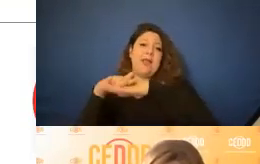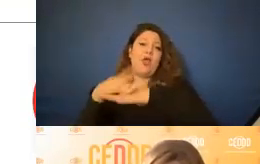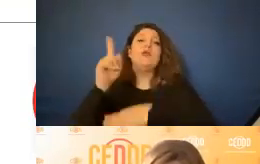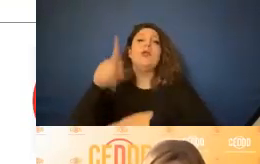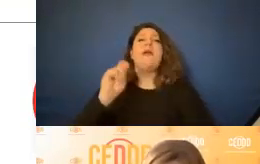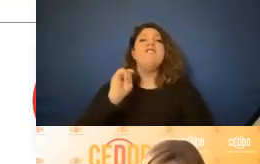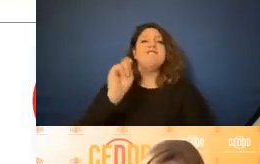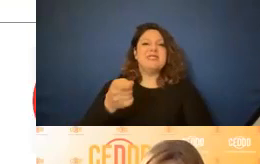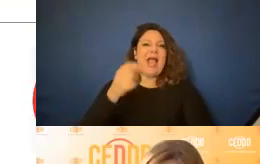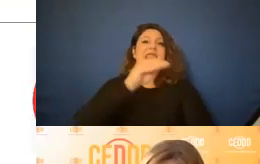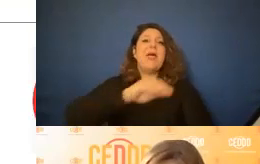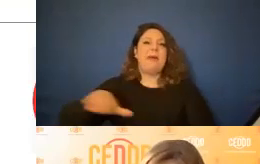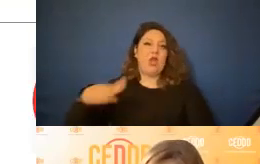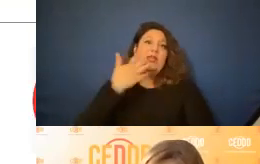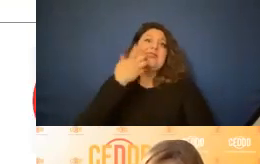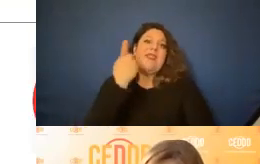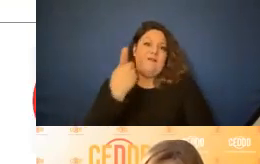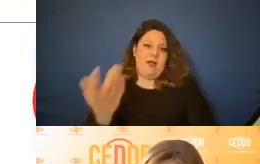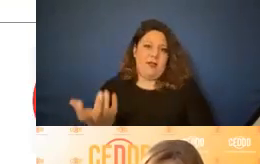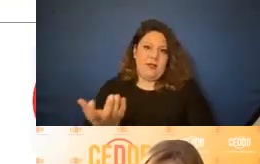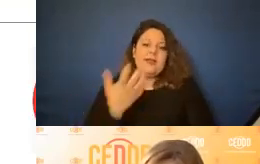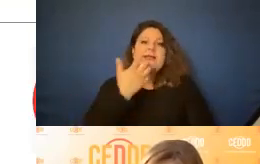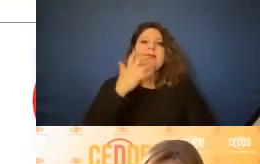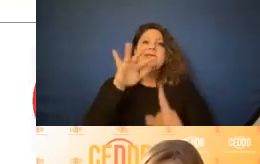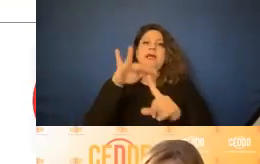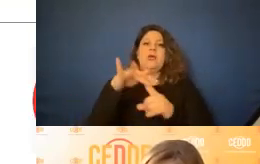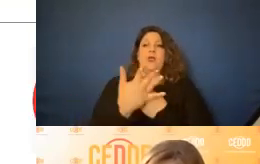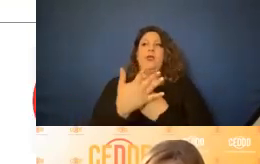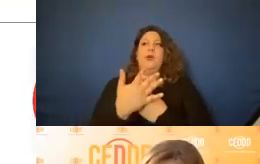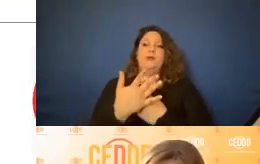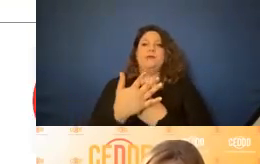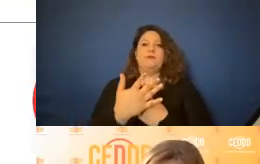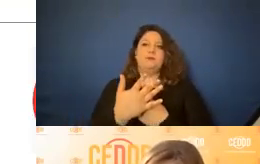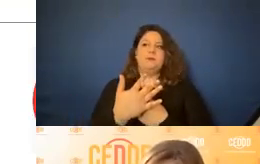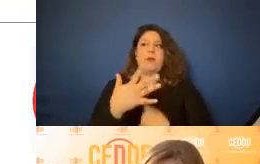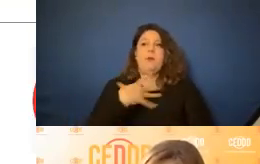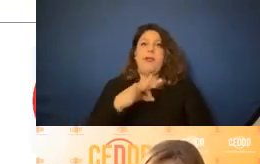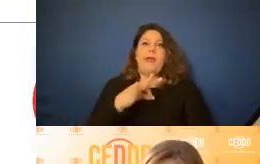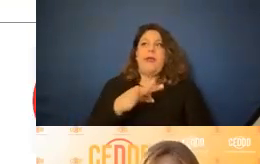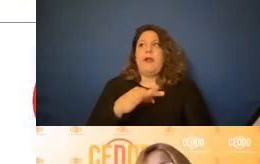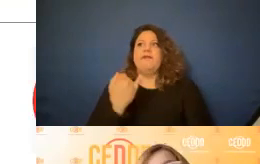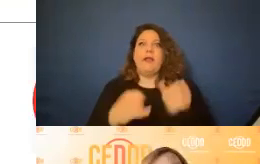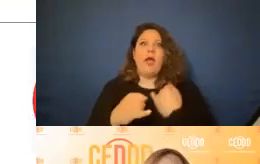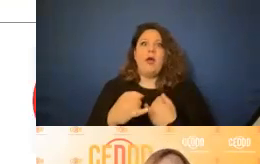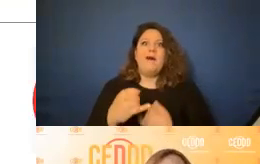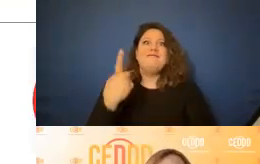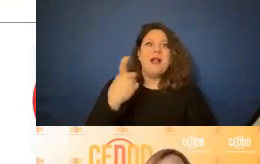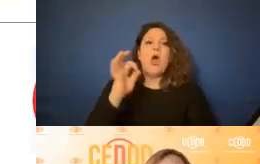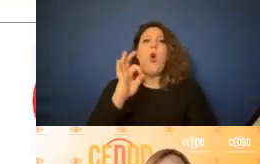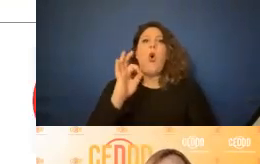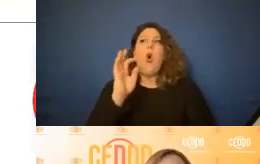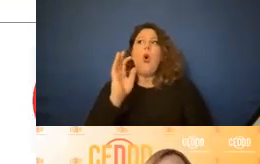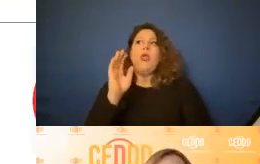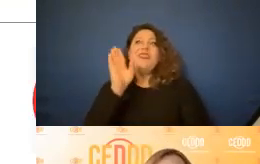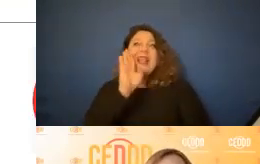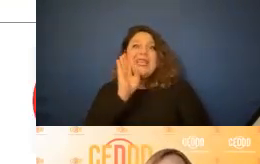si es necesario, si los hechos se consideran pueden ser constitutivos de falta o de delito, y el estudio de responsabilidad civil y